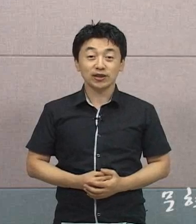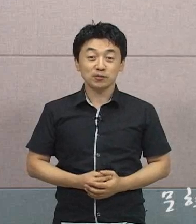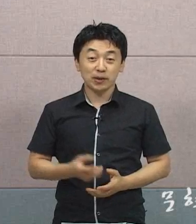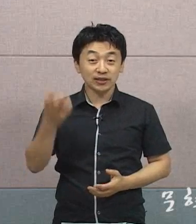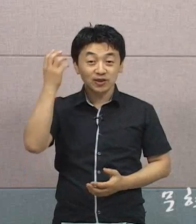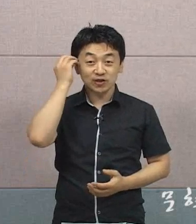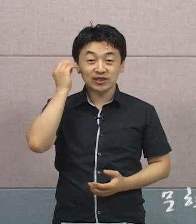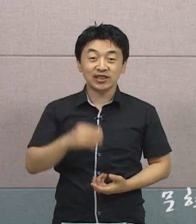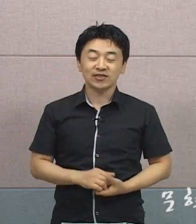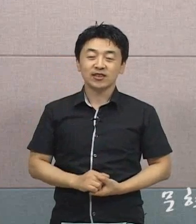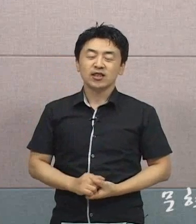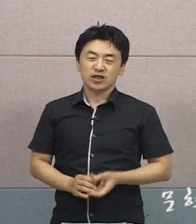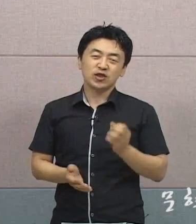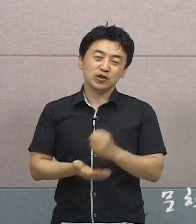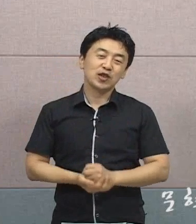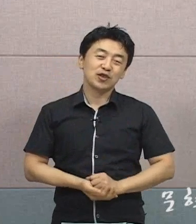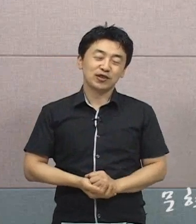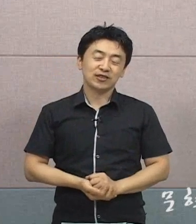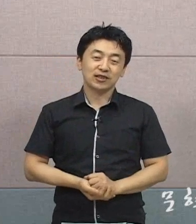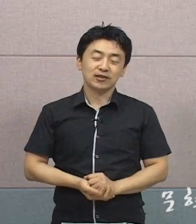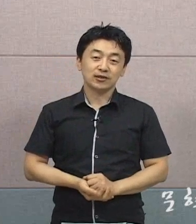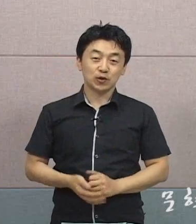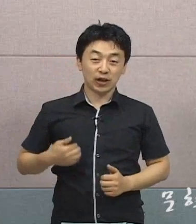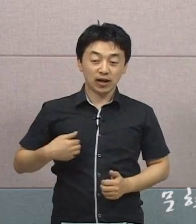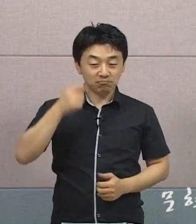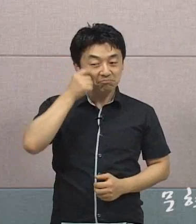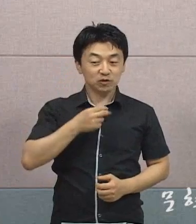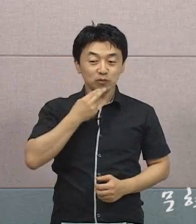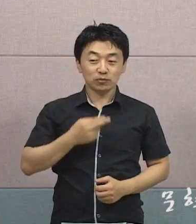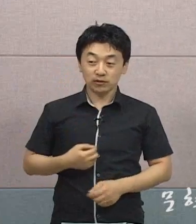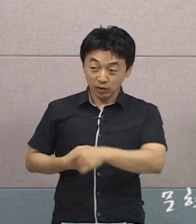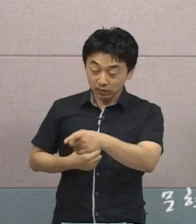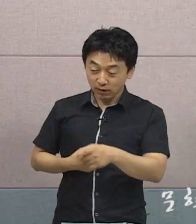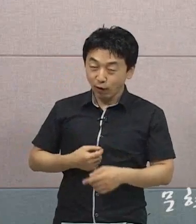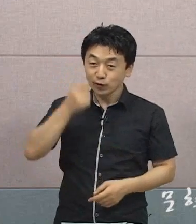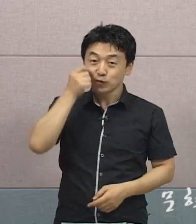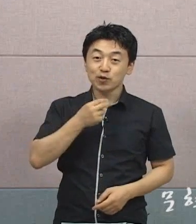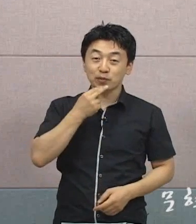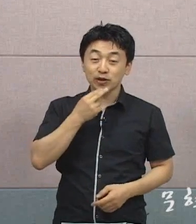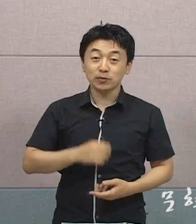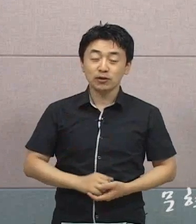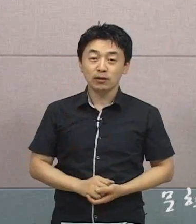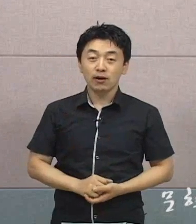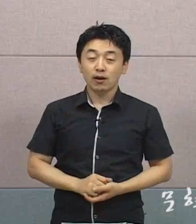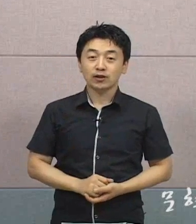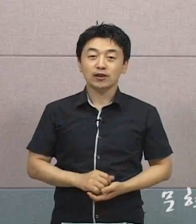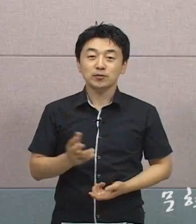느낌으로 받아들일 수 있잖아요. 그런 식으로 사용할 수가 있으세요. 그리고 내가 눈물 없어. 너 눈물 없어. 이러면요. 그